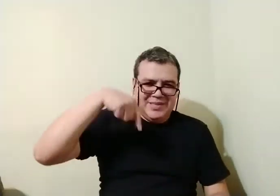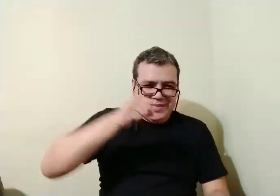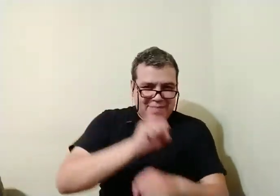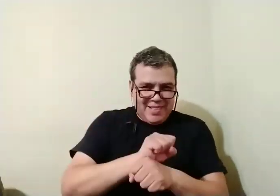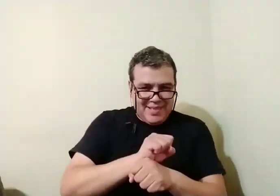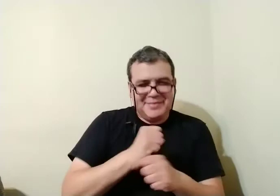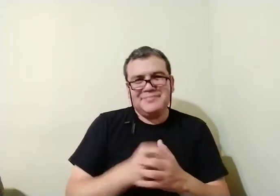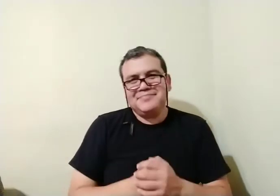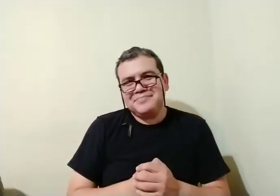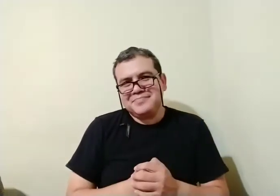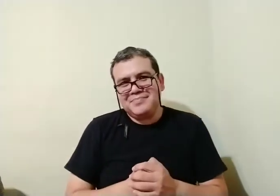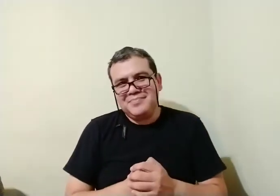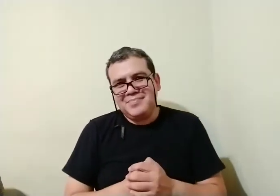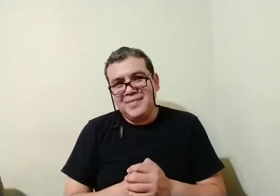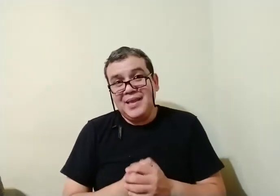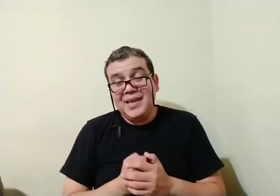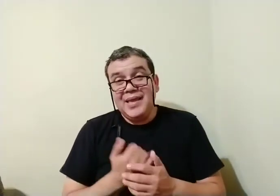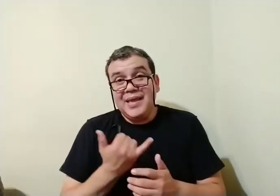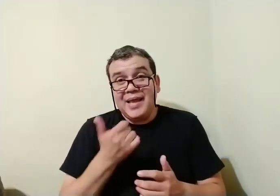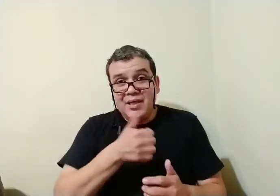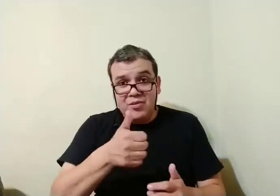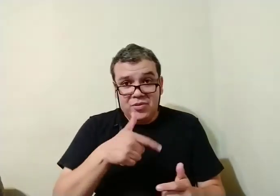sigamos cuidándonos, protegiéndonos,